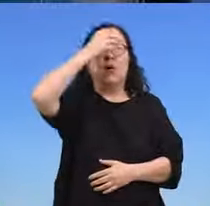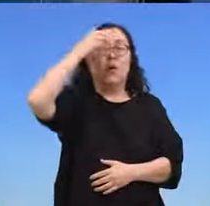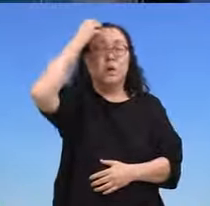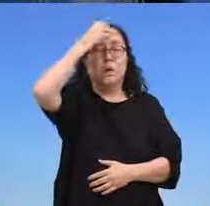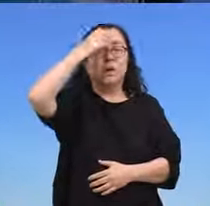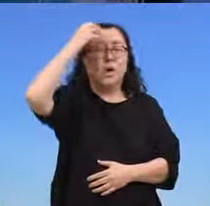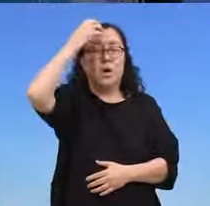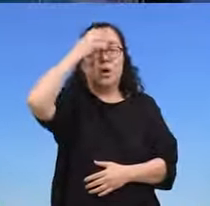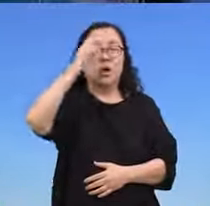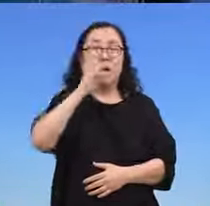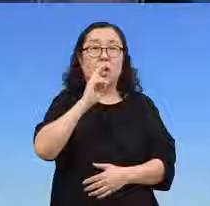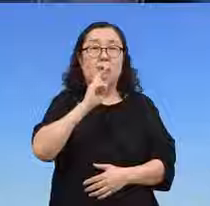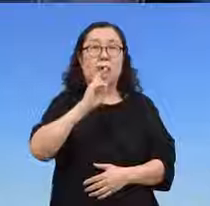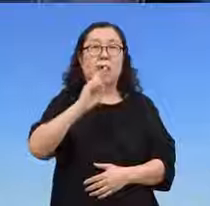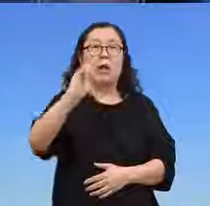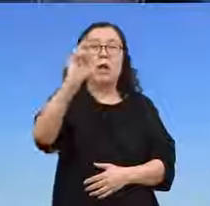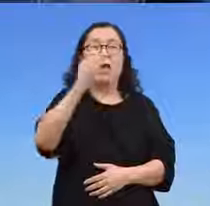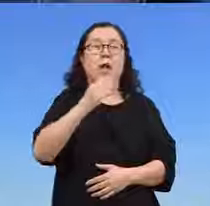성령이여 내 영혼